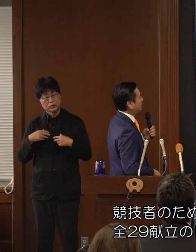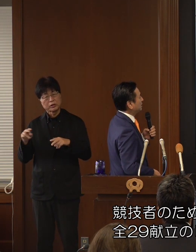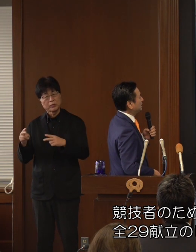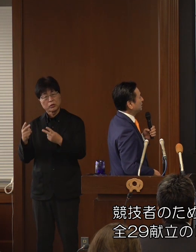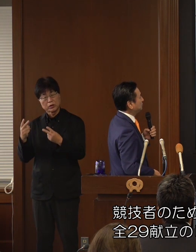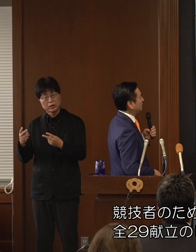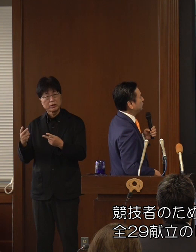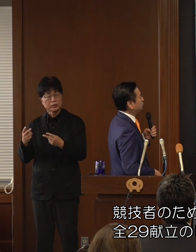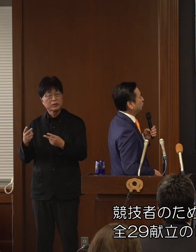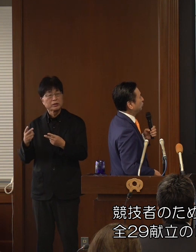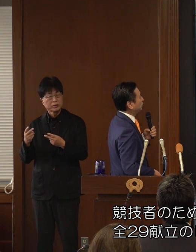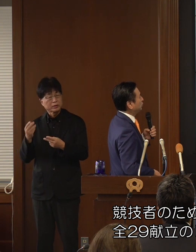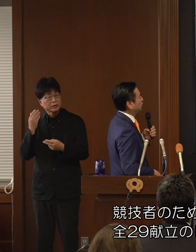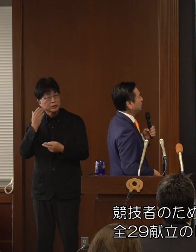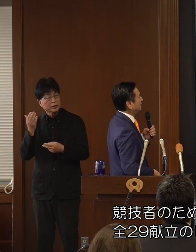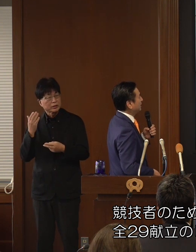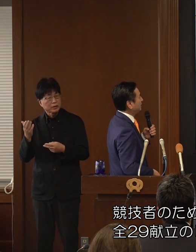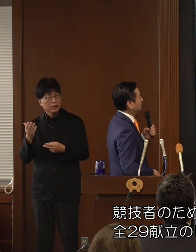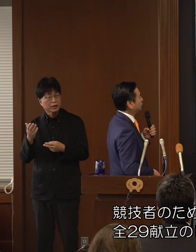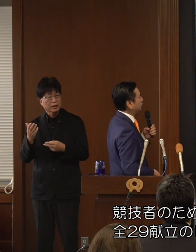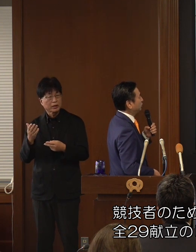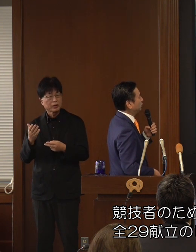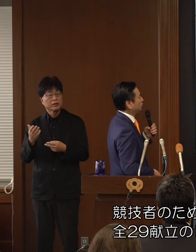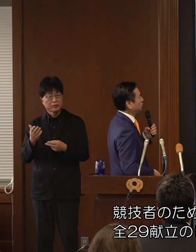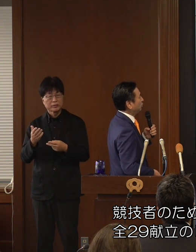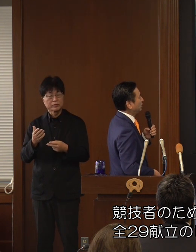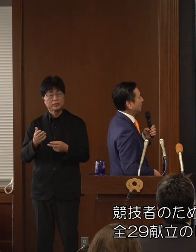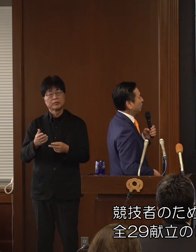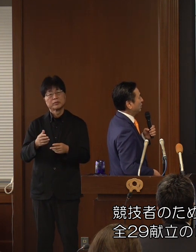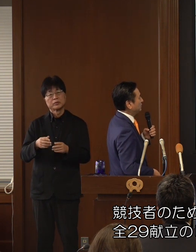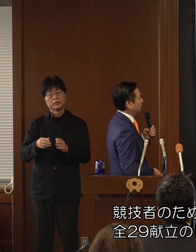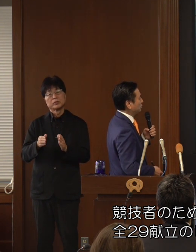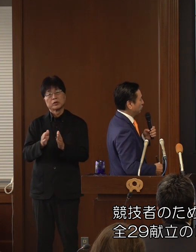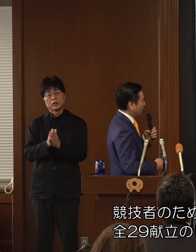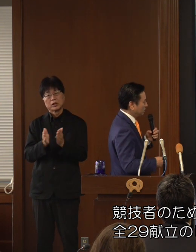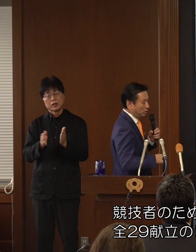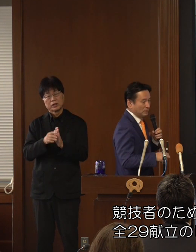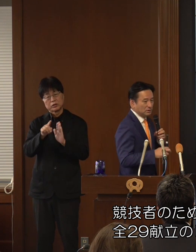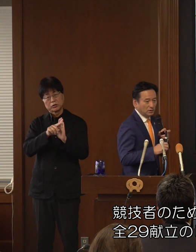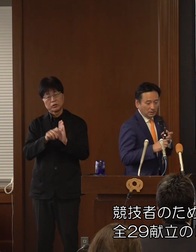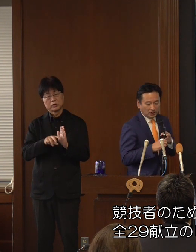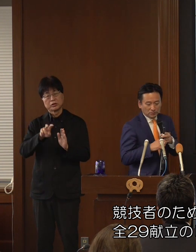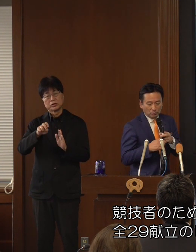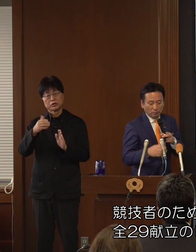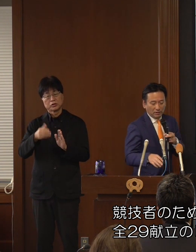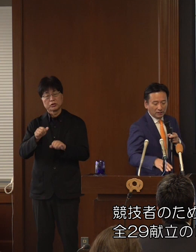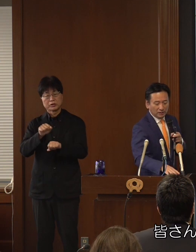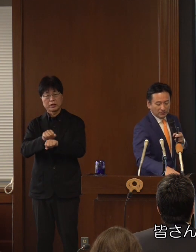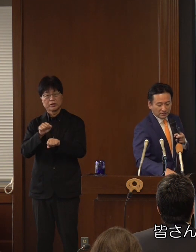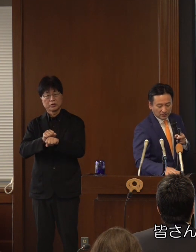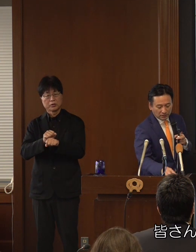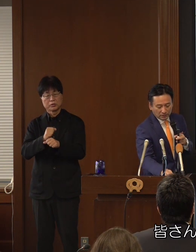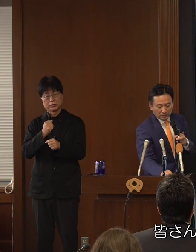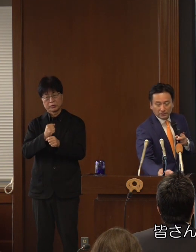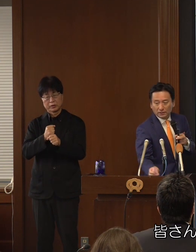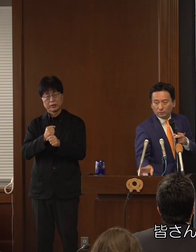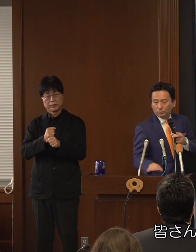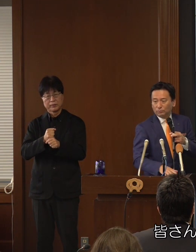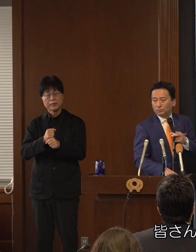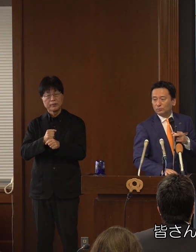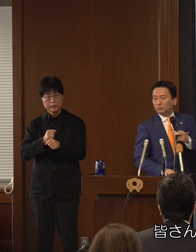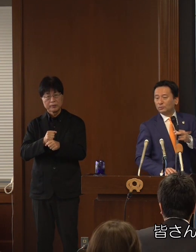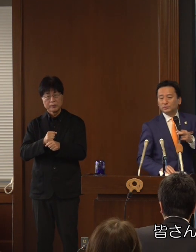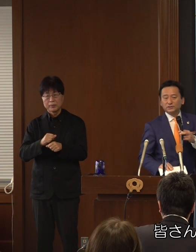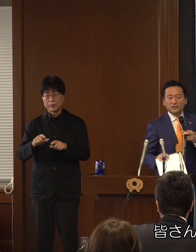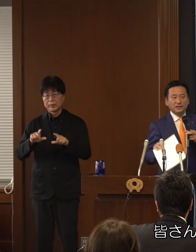事レシピ集という全29献立のレシピを紹介しております。それは皆さん方